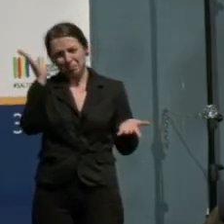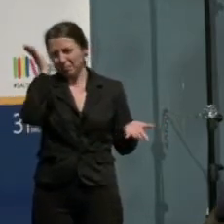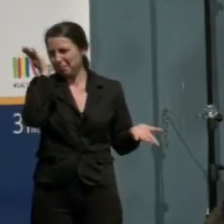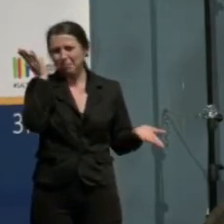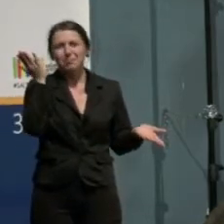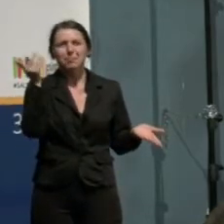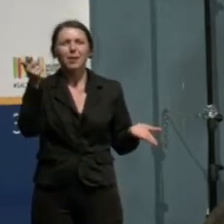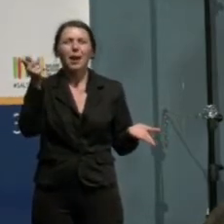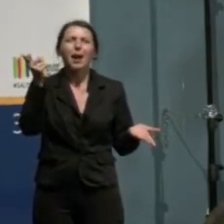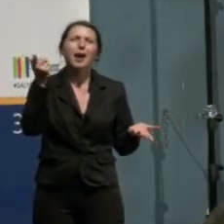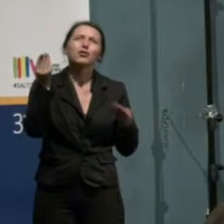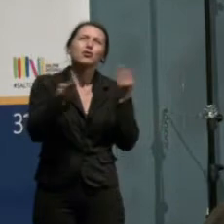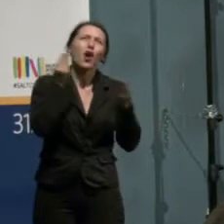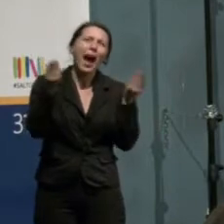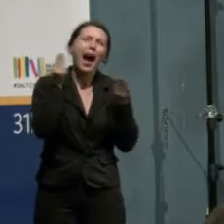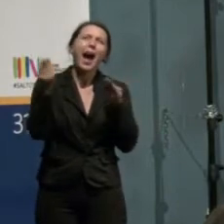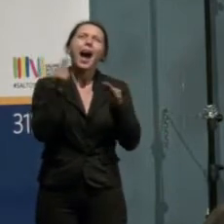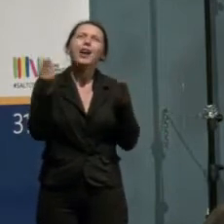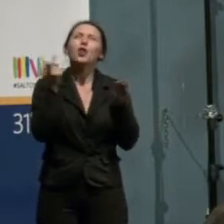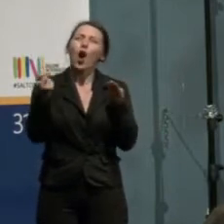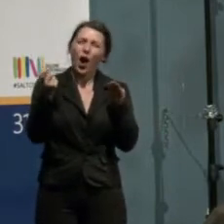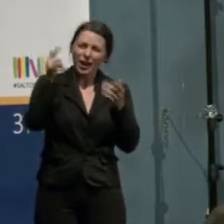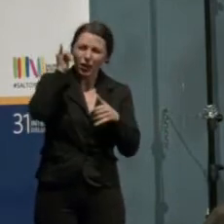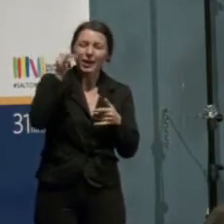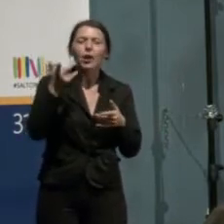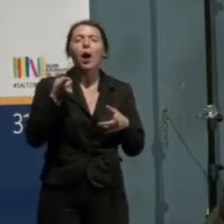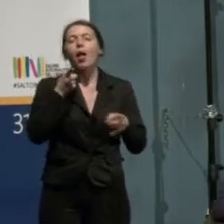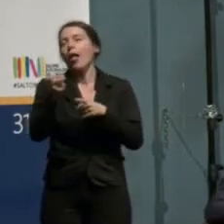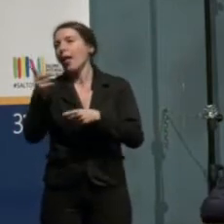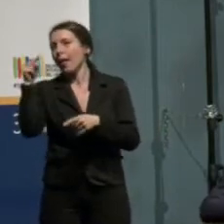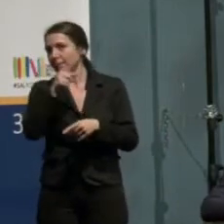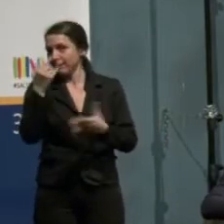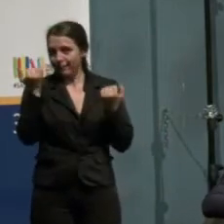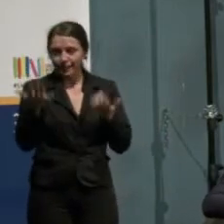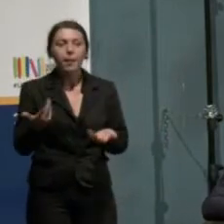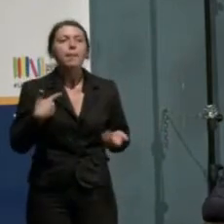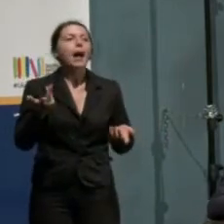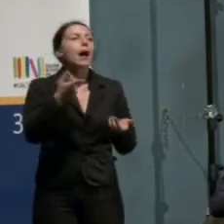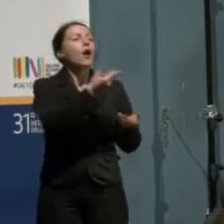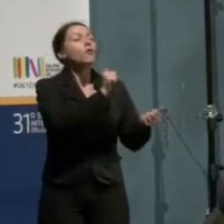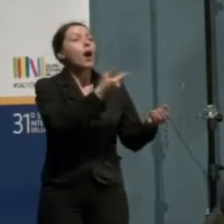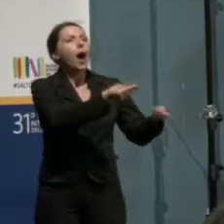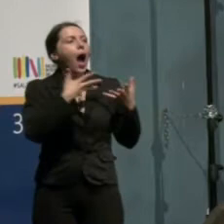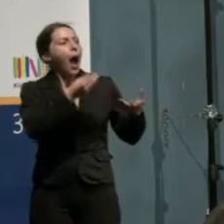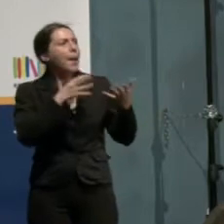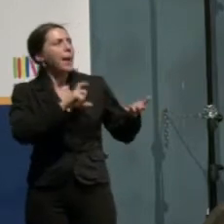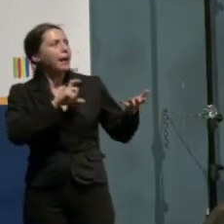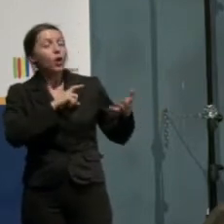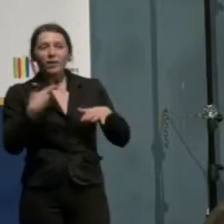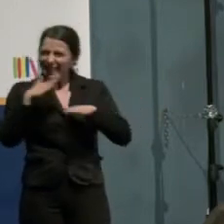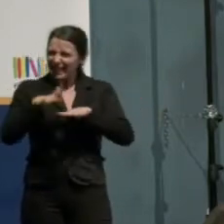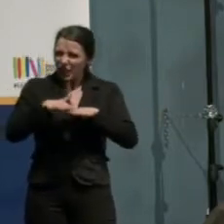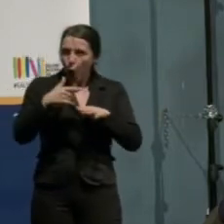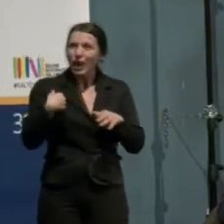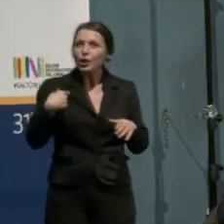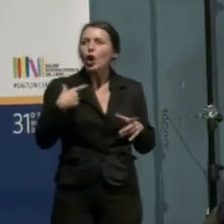spesso e io sono identificato no scherzo scherzo mi attribuiscono cosa che non ho fatto delle quali don merito però fa piacere perché spesso prendo insulti per cose